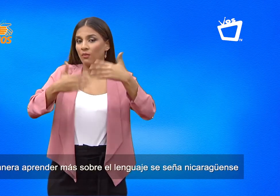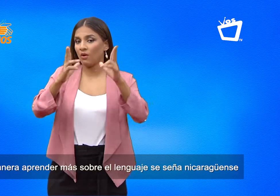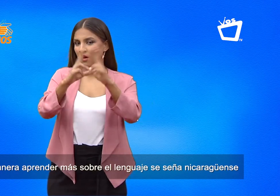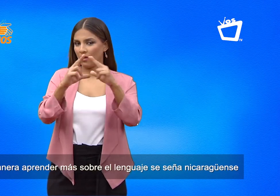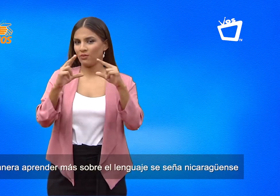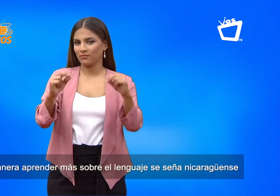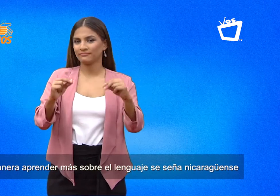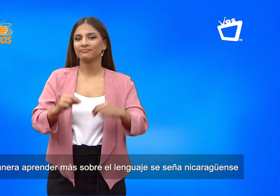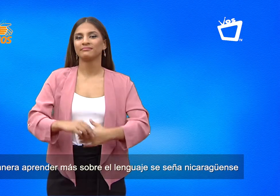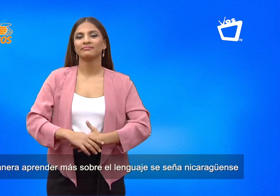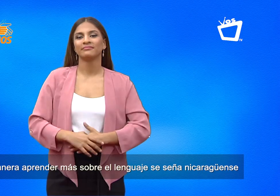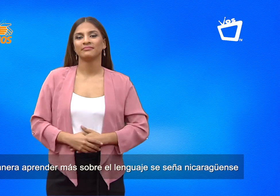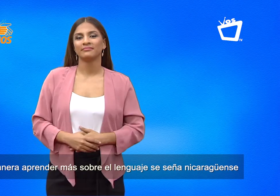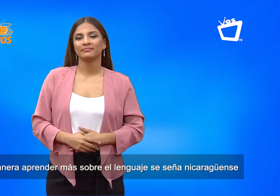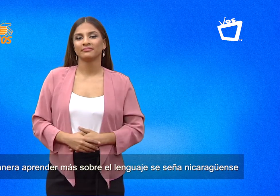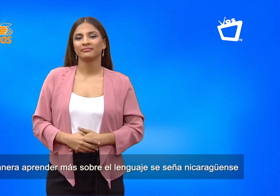sobre el lenguaje de señas nicaragüense.